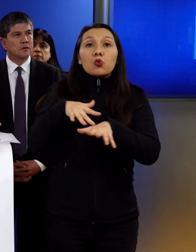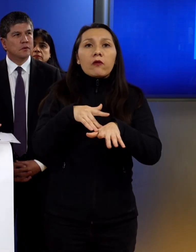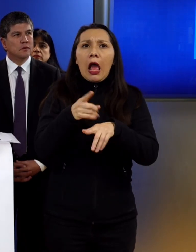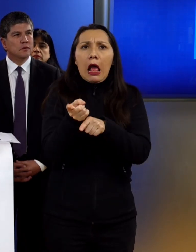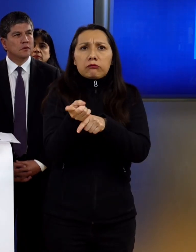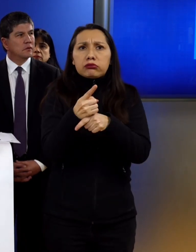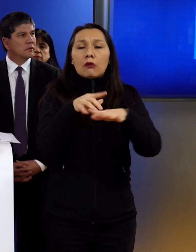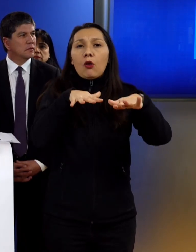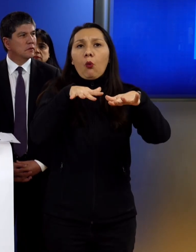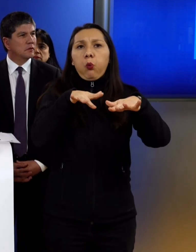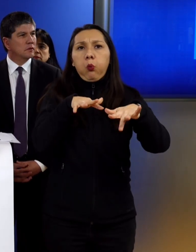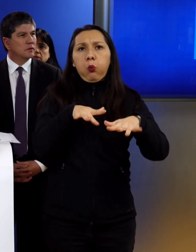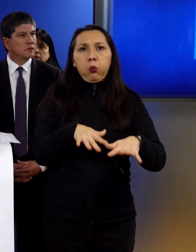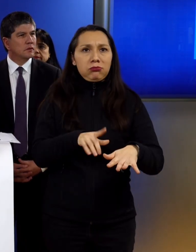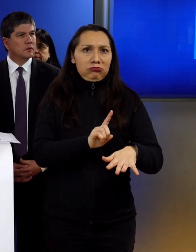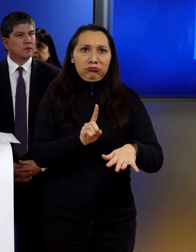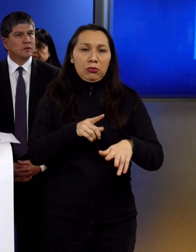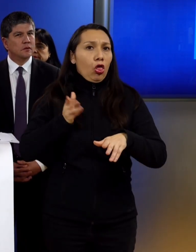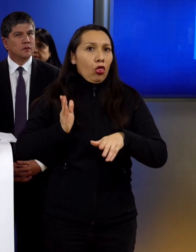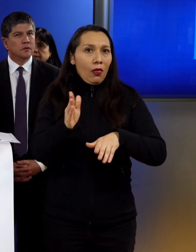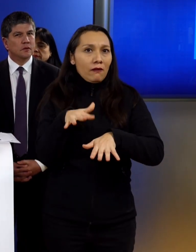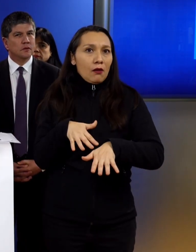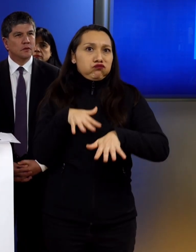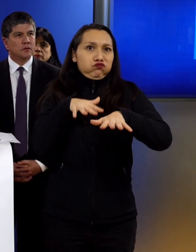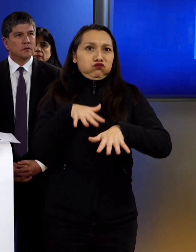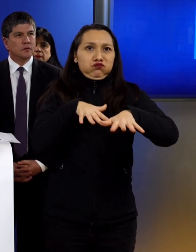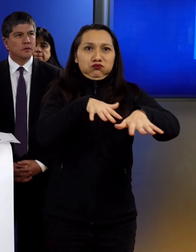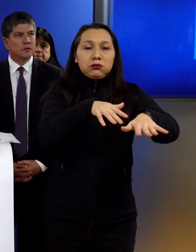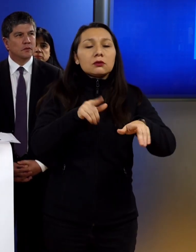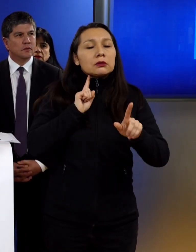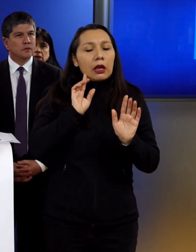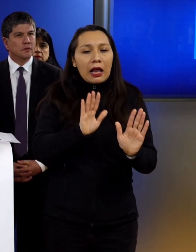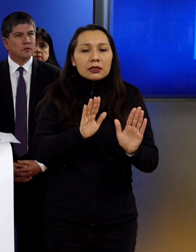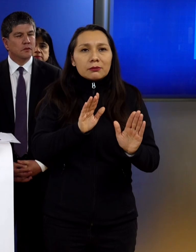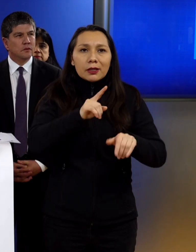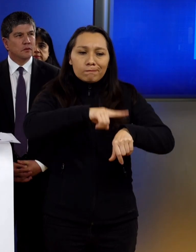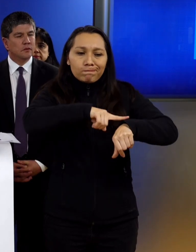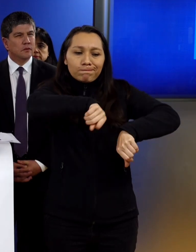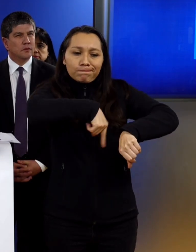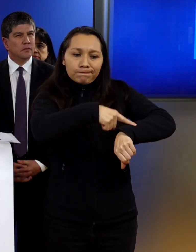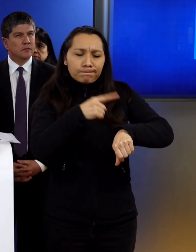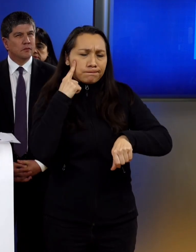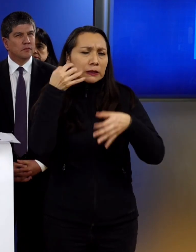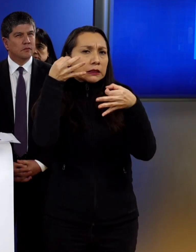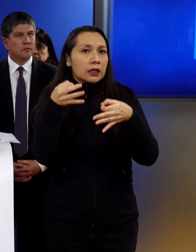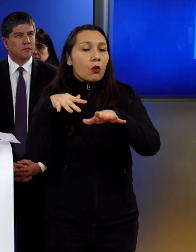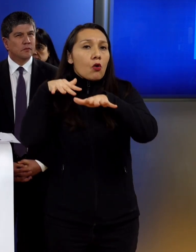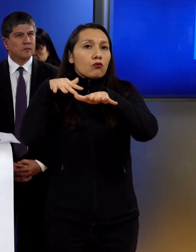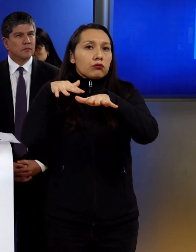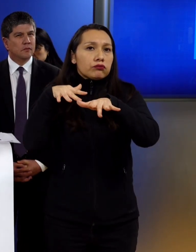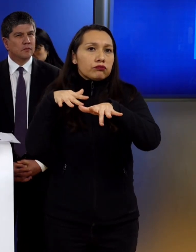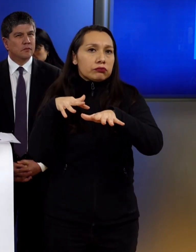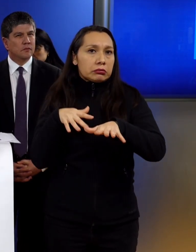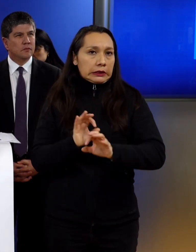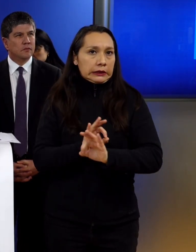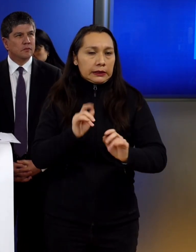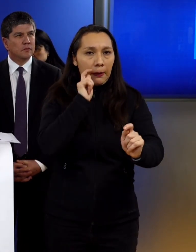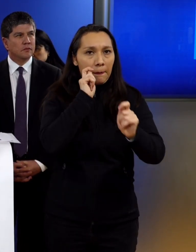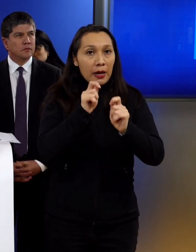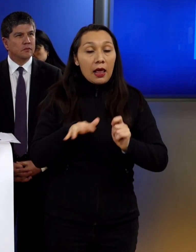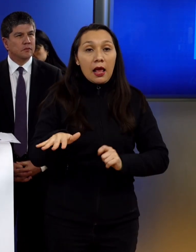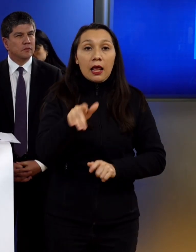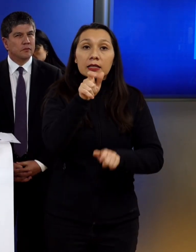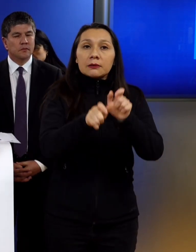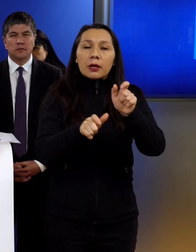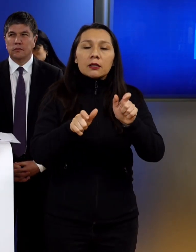bajan inmediatamente su caudal. Tenemos que esperar un cierto margen de horas para asegurarnos que no existe ningún riesgo para la población,